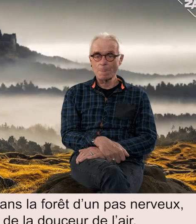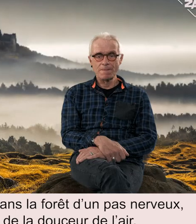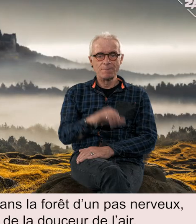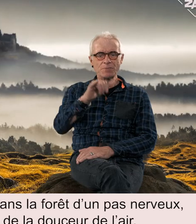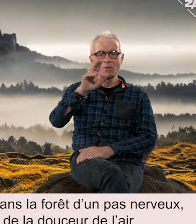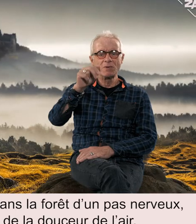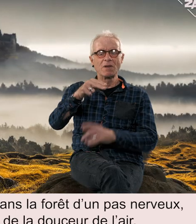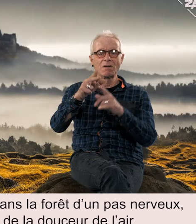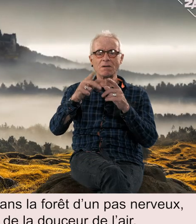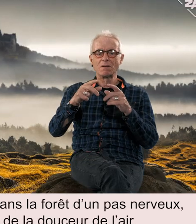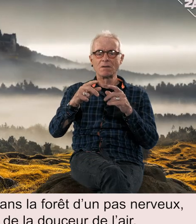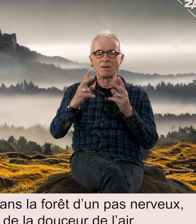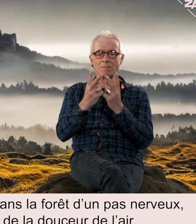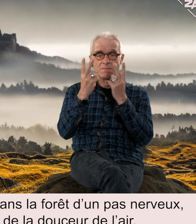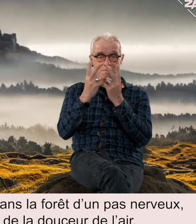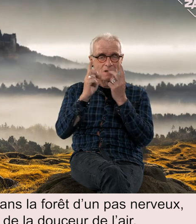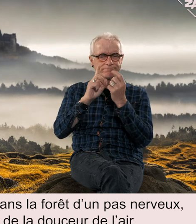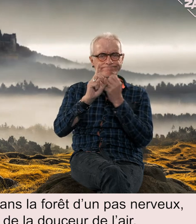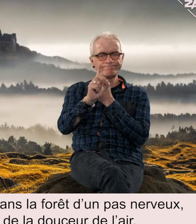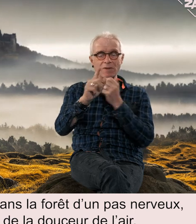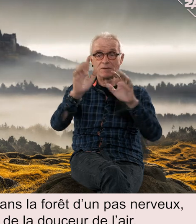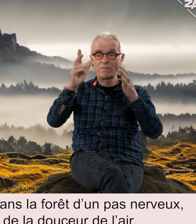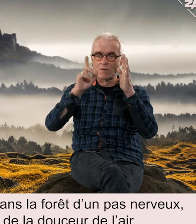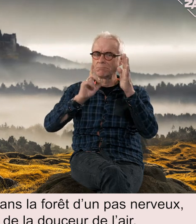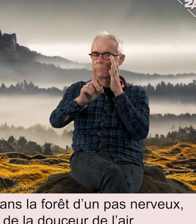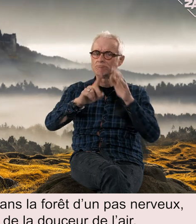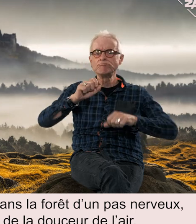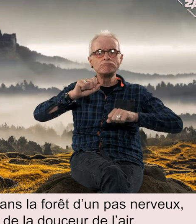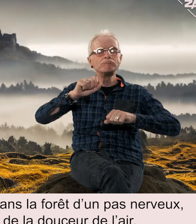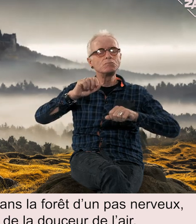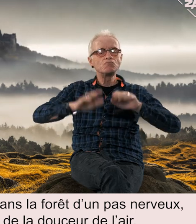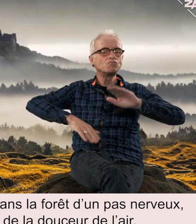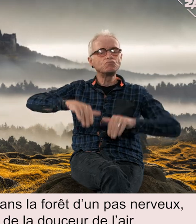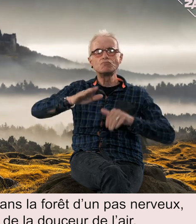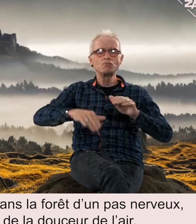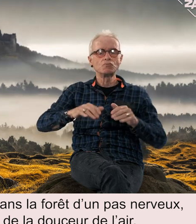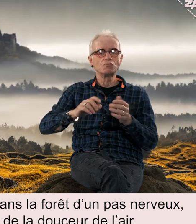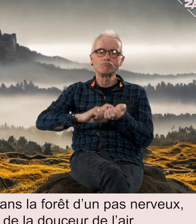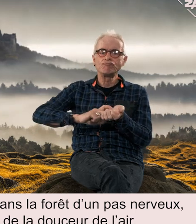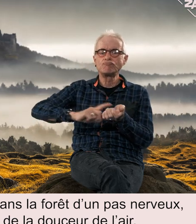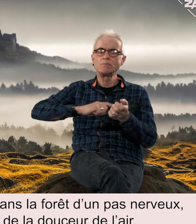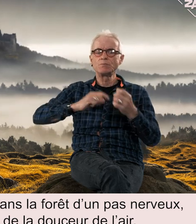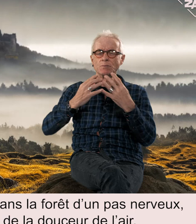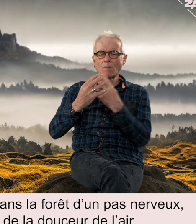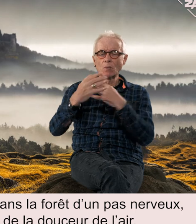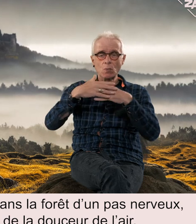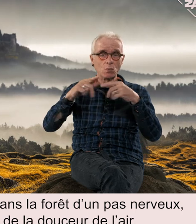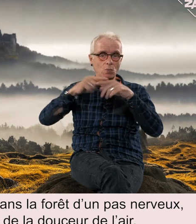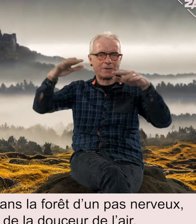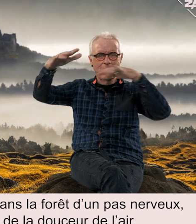Julien avait traversé le parc, et il marchait dans la forêt d'un pas nerveux, jouissant de la mollesse du gazon et de la douceur de l'air.